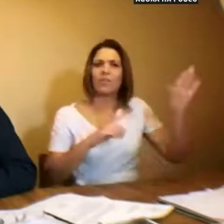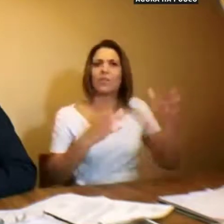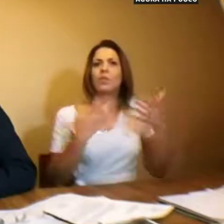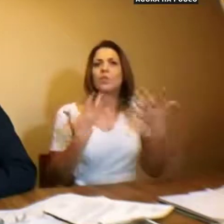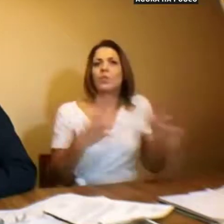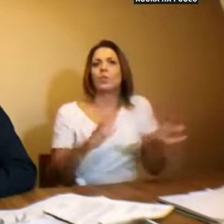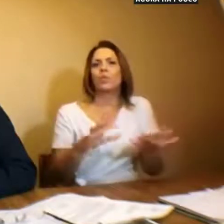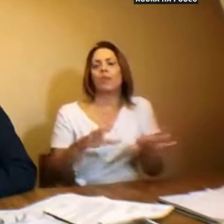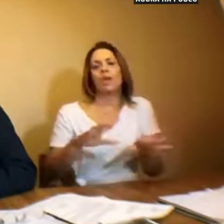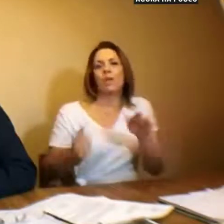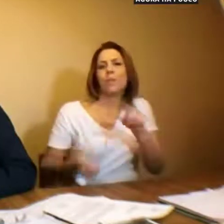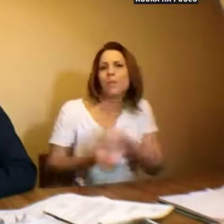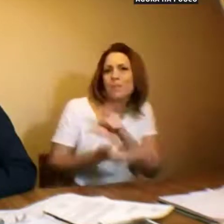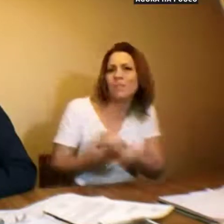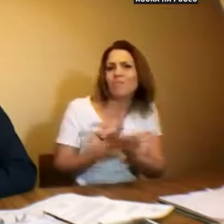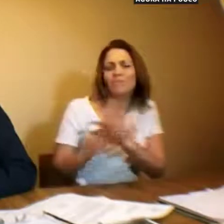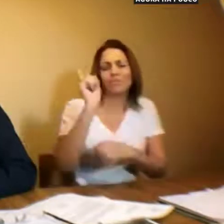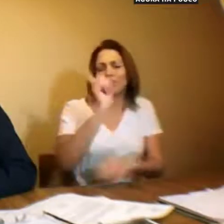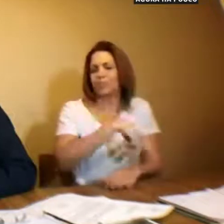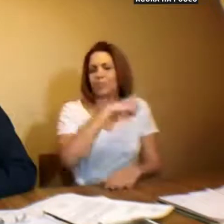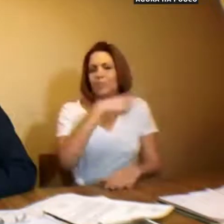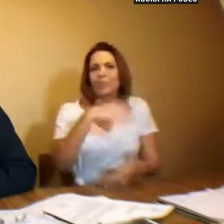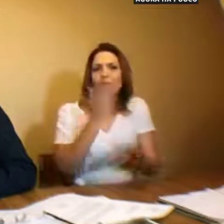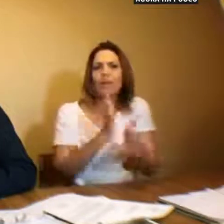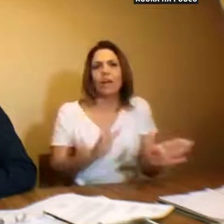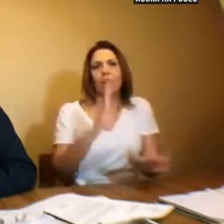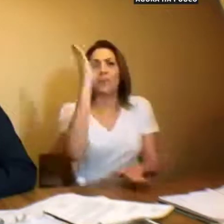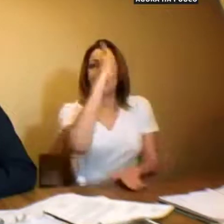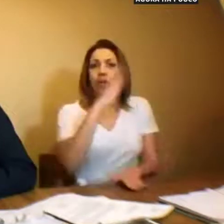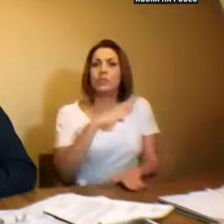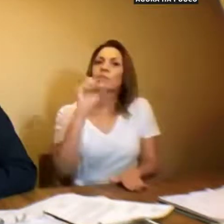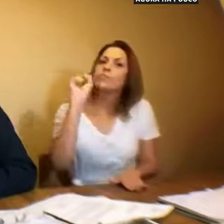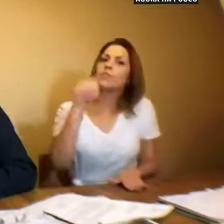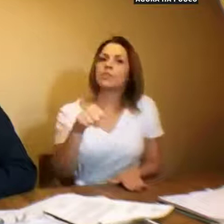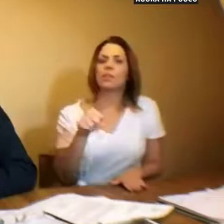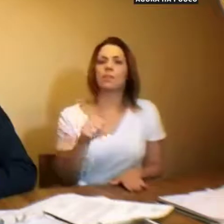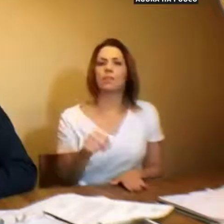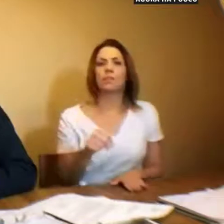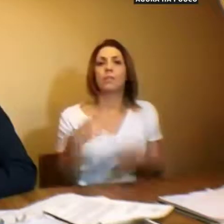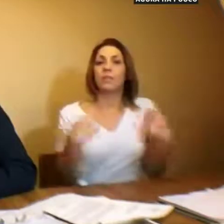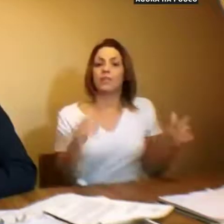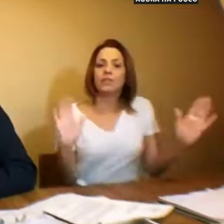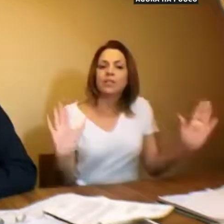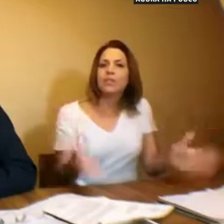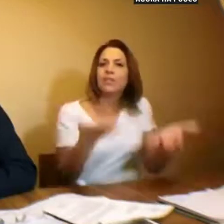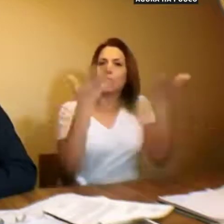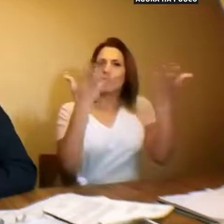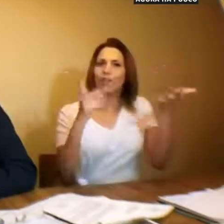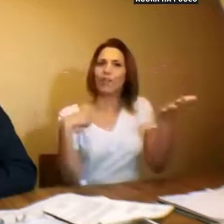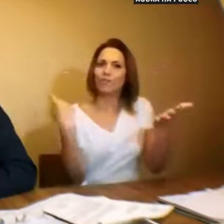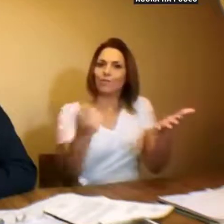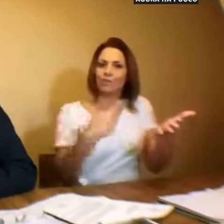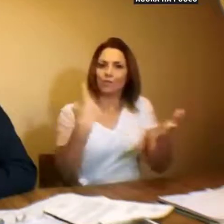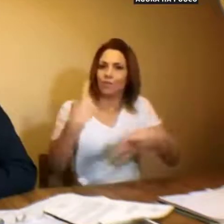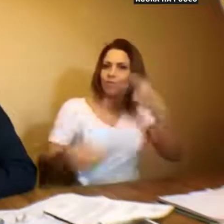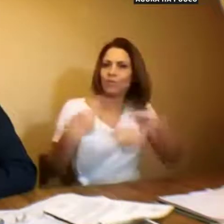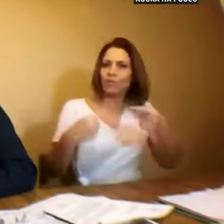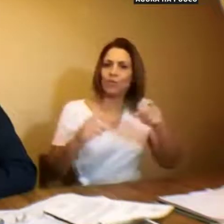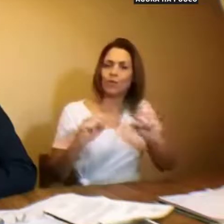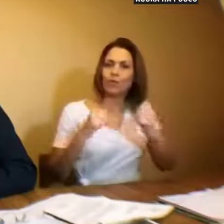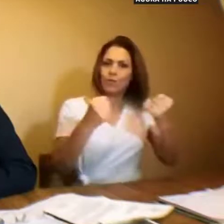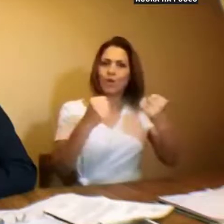cá. Temos como resgatar, sim, o nosso parlamento, trabalhando